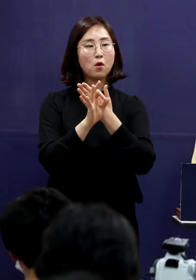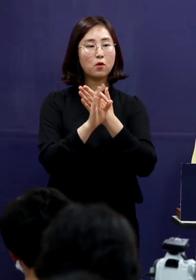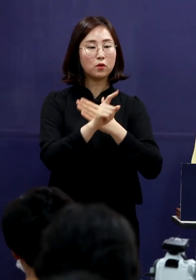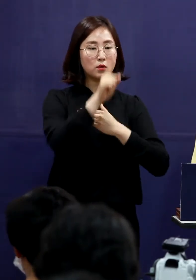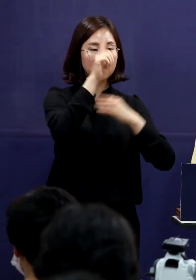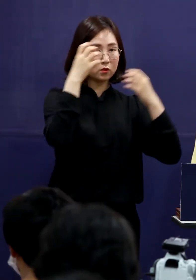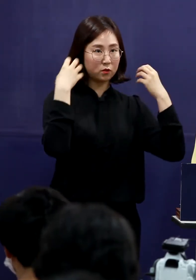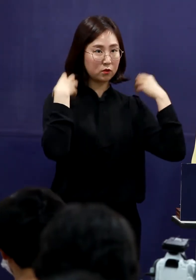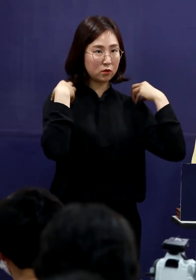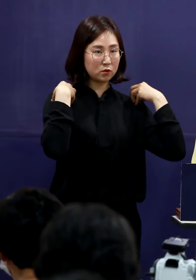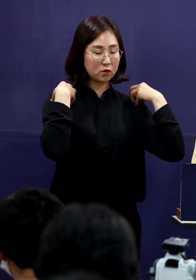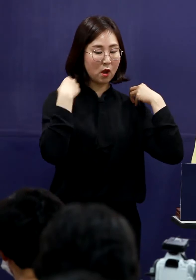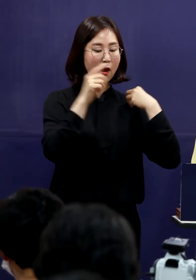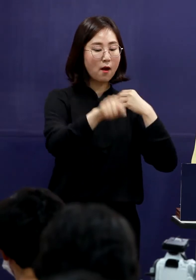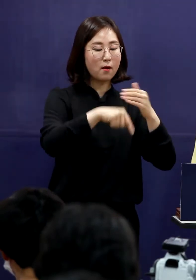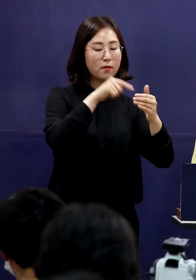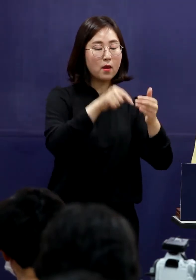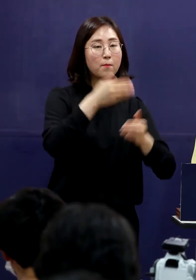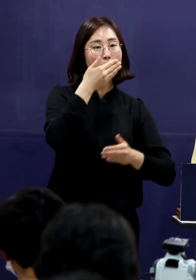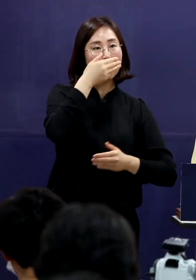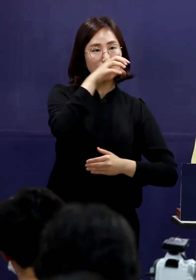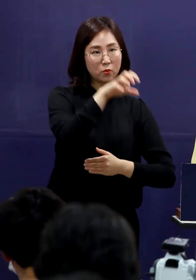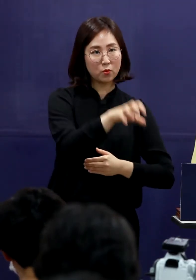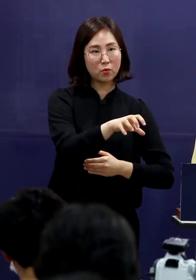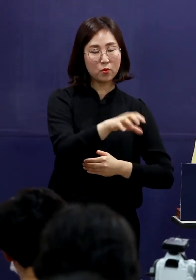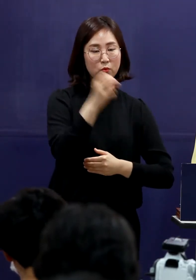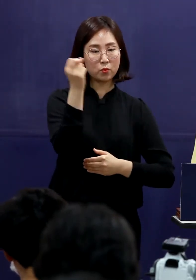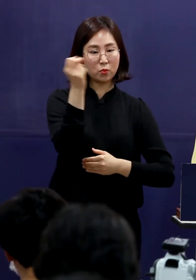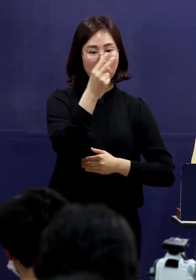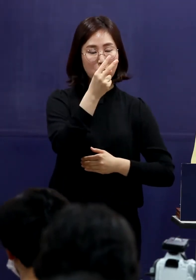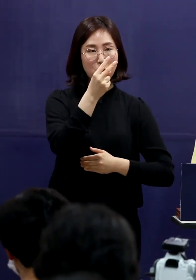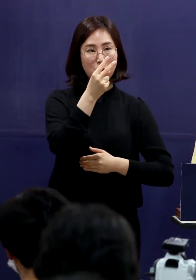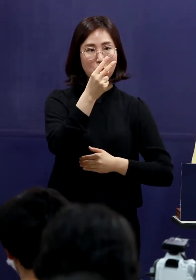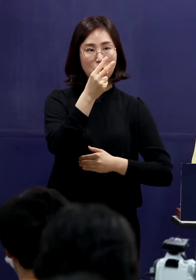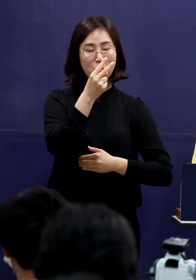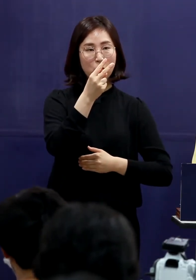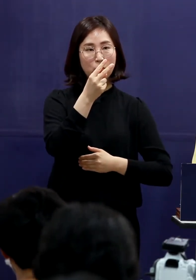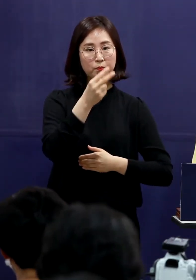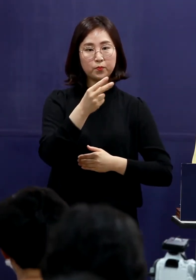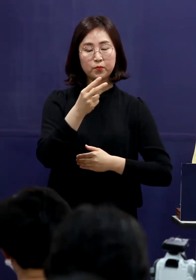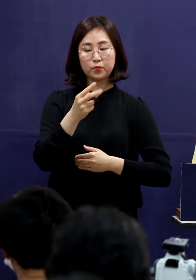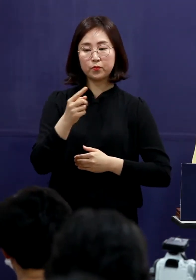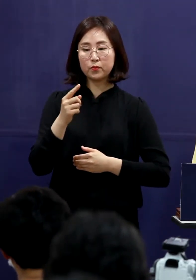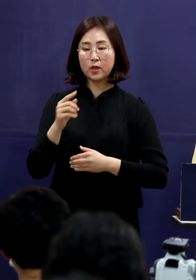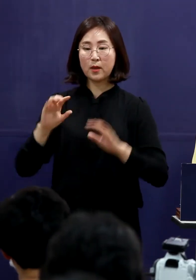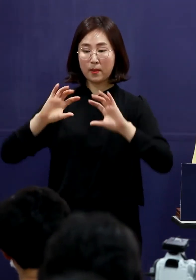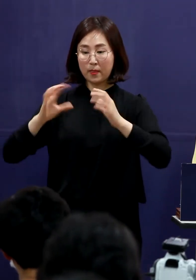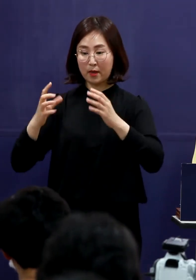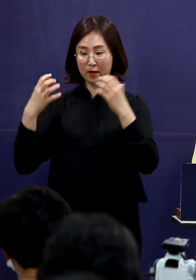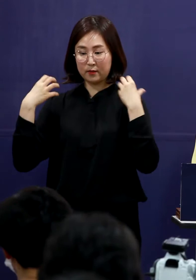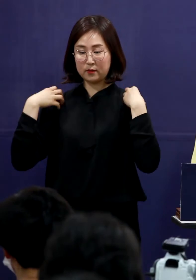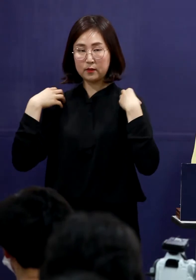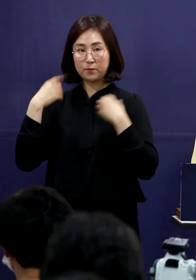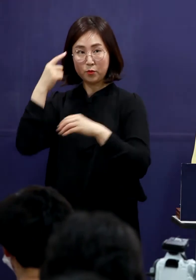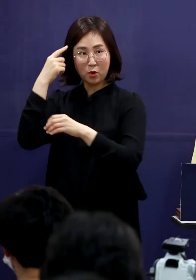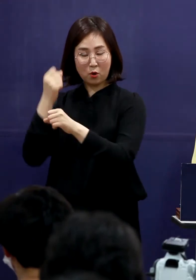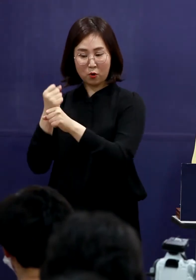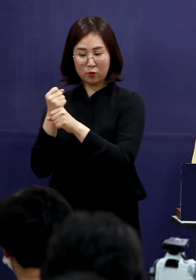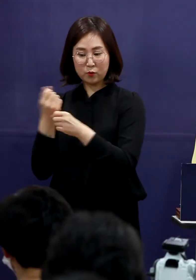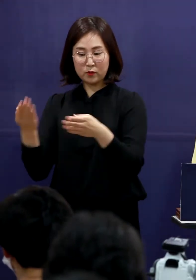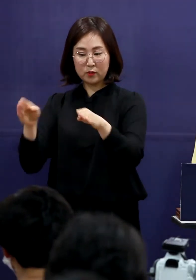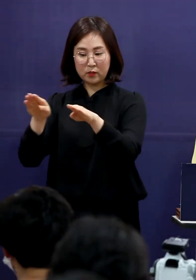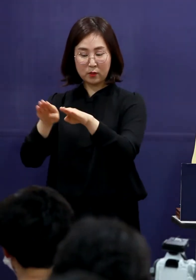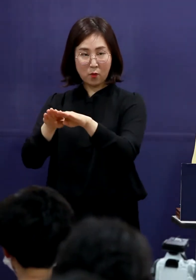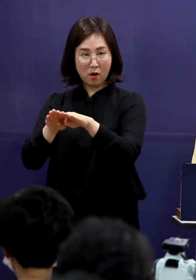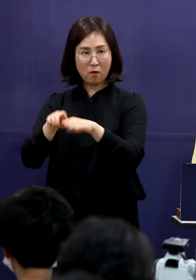정부청사 식당이라든지 정부청사 구내식당, 국제연구기관에서도 좀 로컬 푸드에